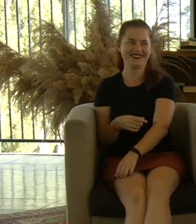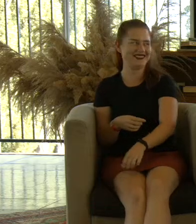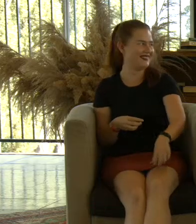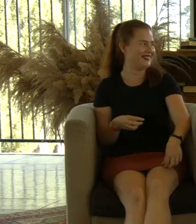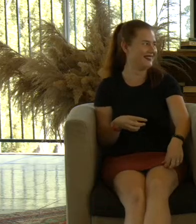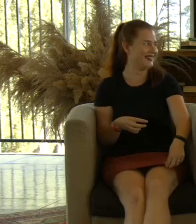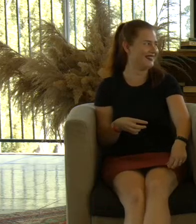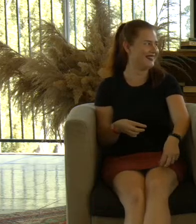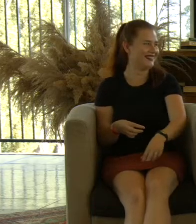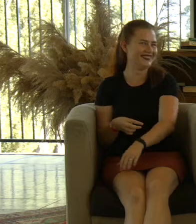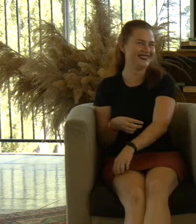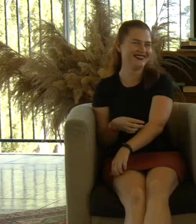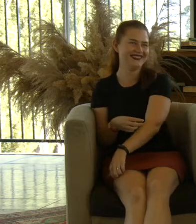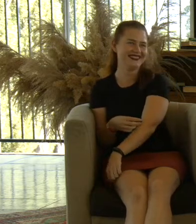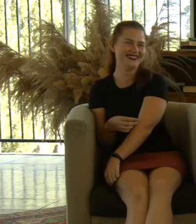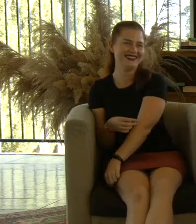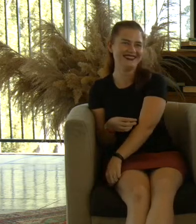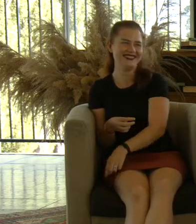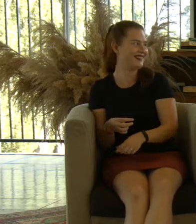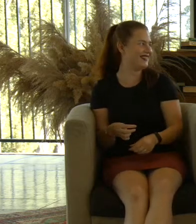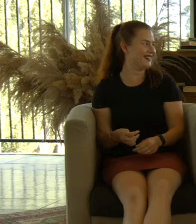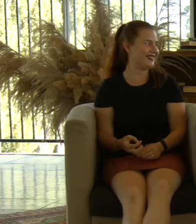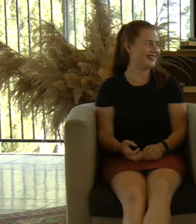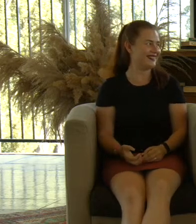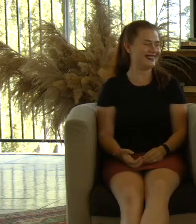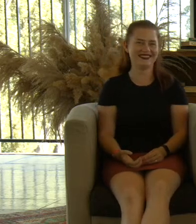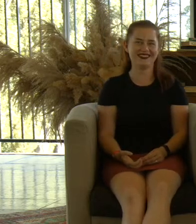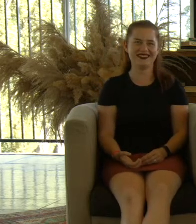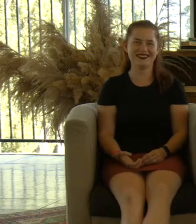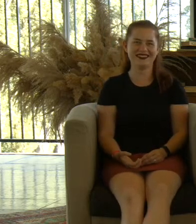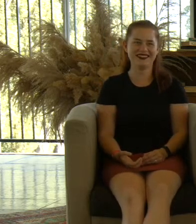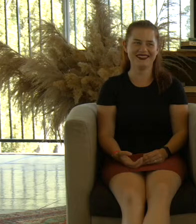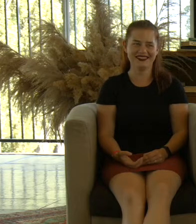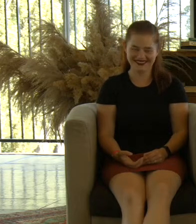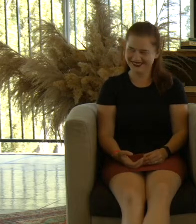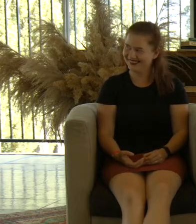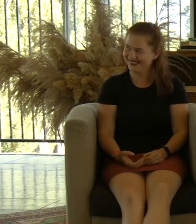Я не понимаю. А, это вы меня переводите, я понял.